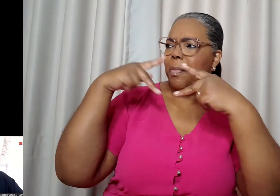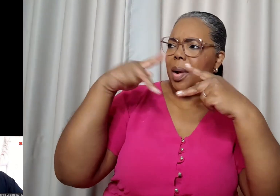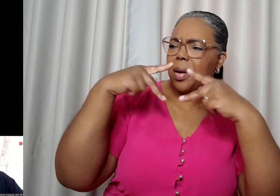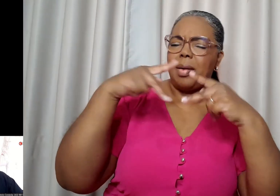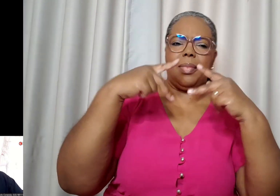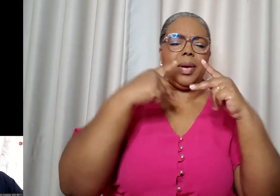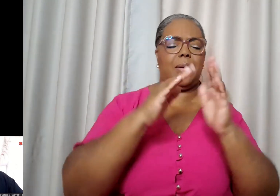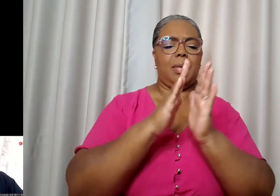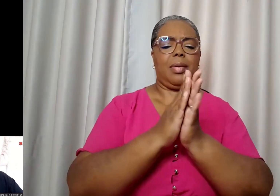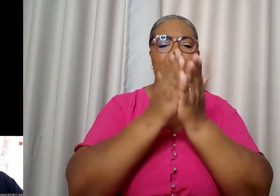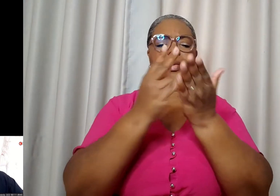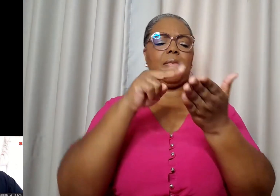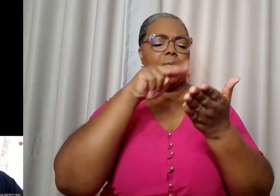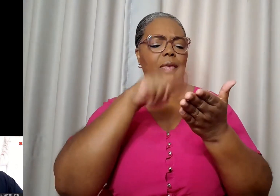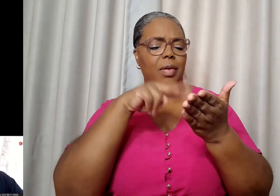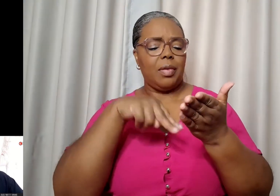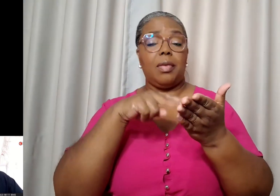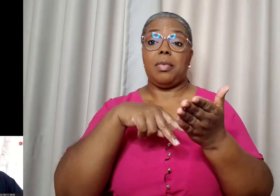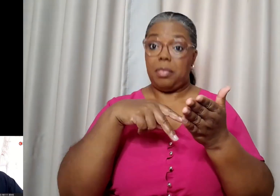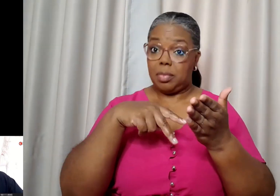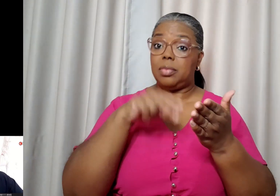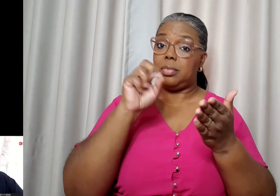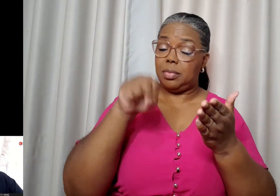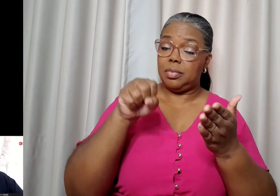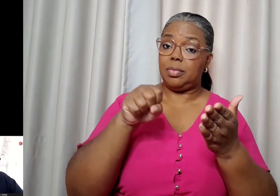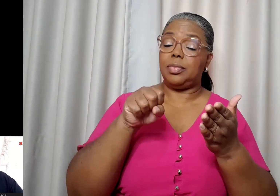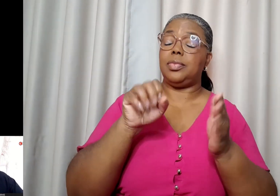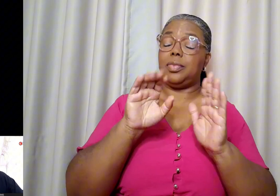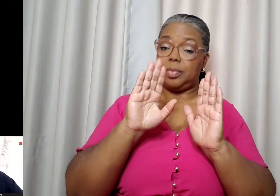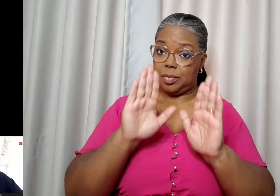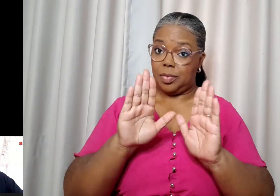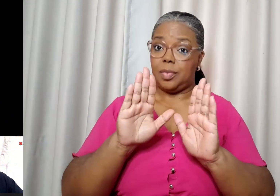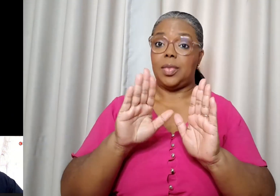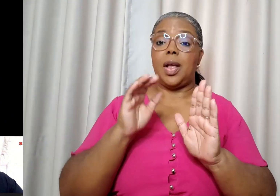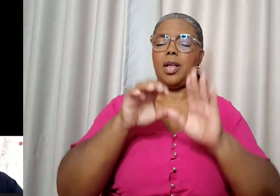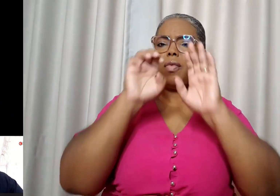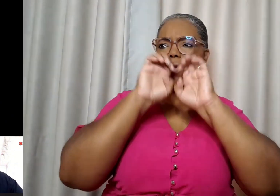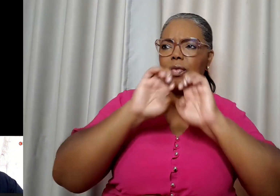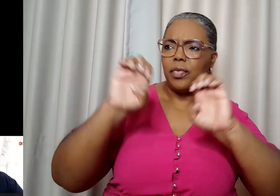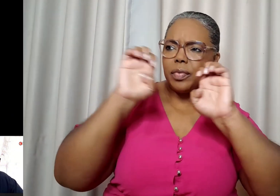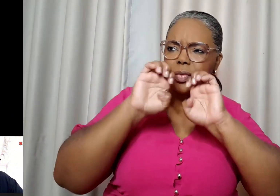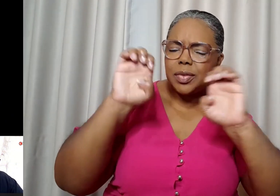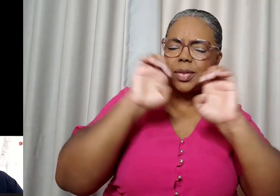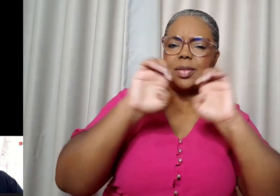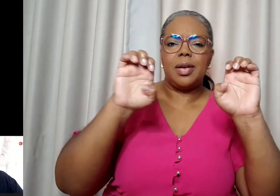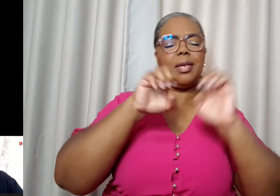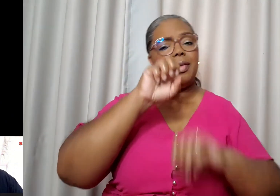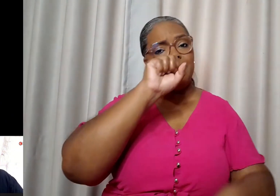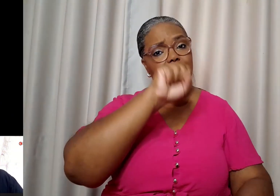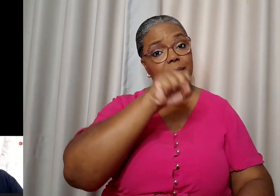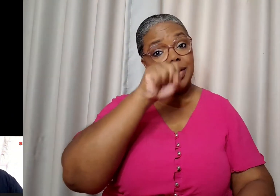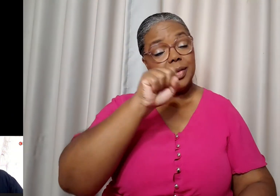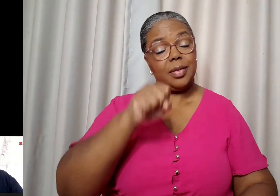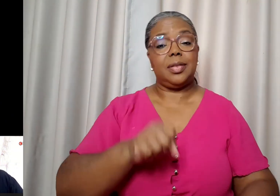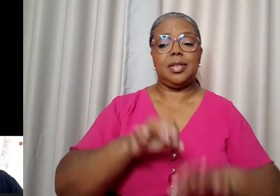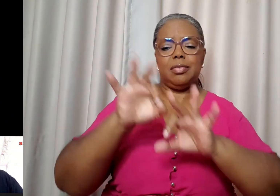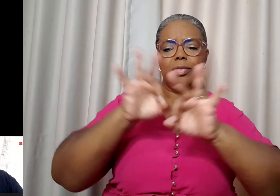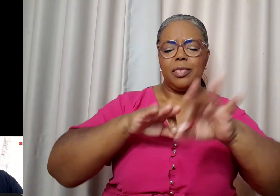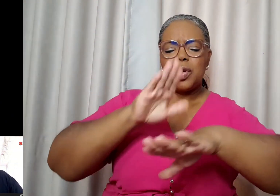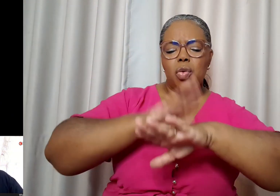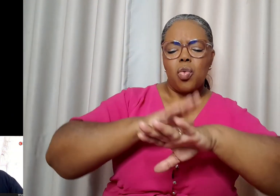não estudava. Muito pelo contrário, eu evangelizava, eu fazia um monte de